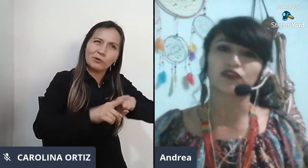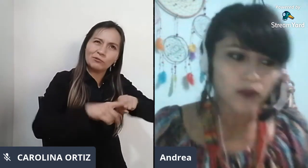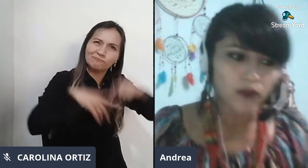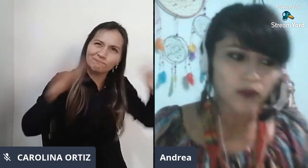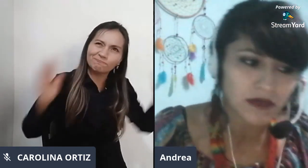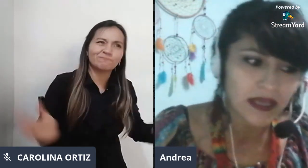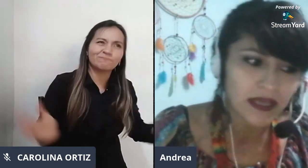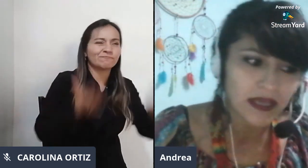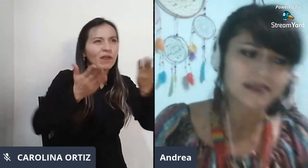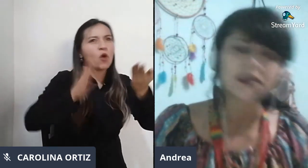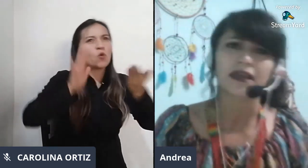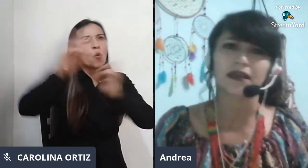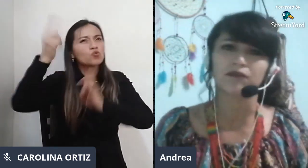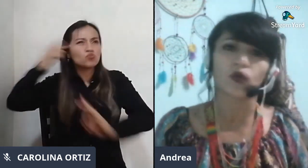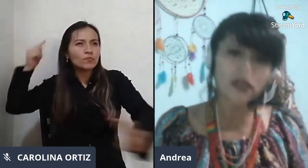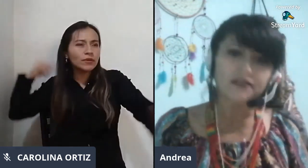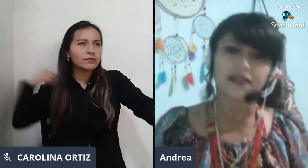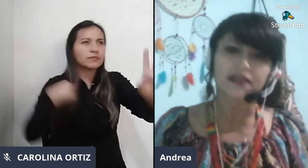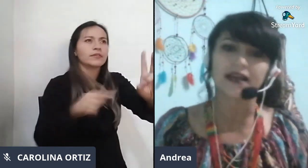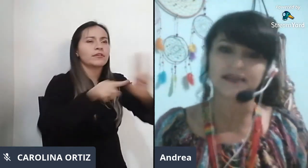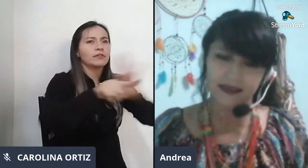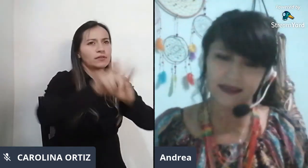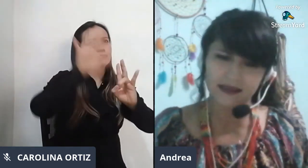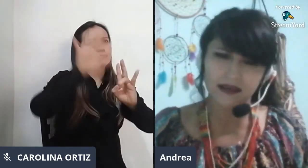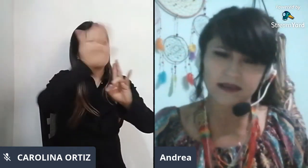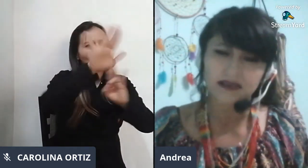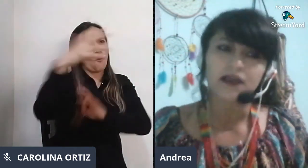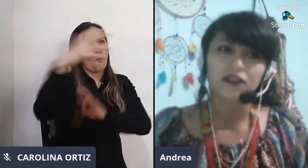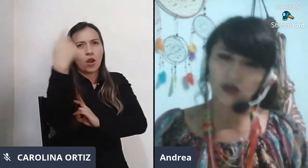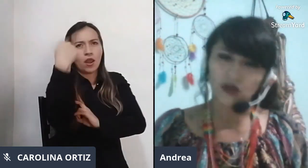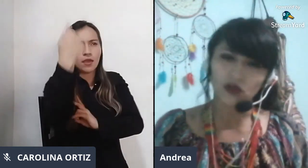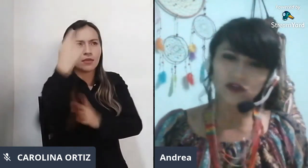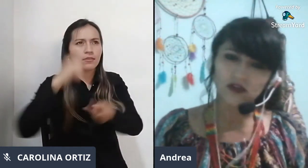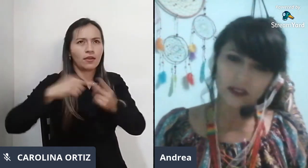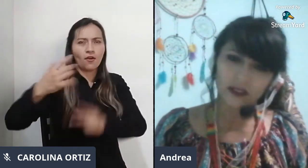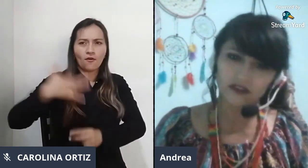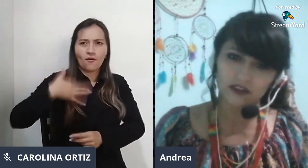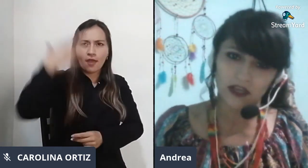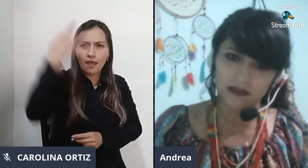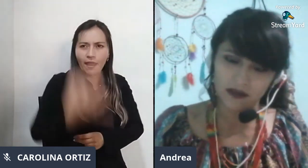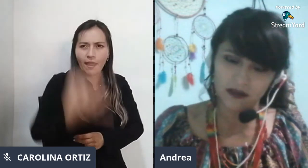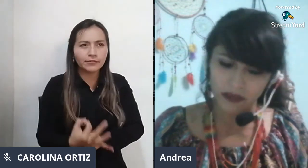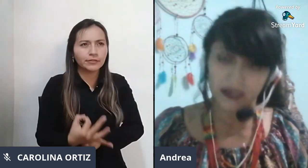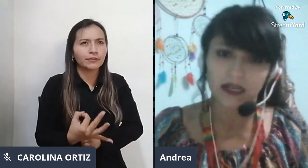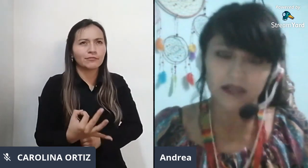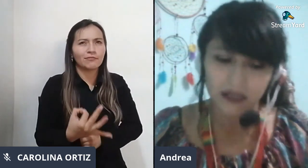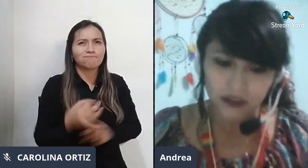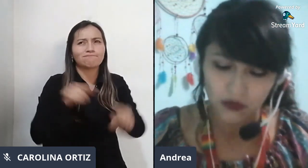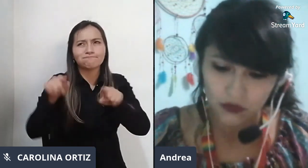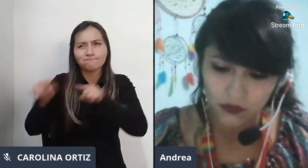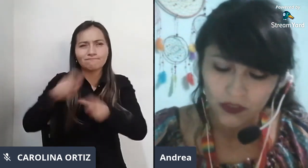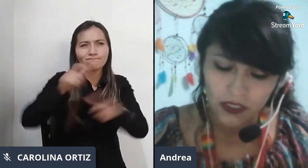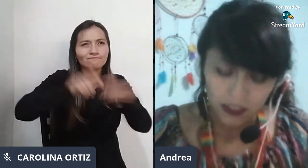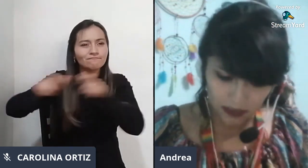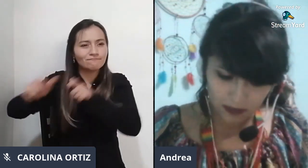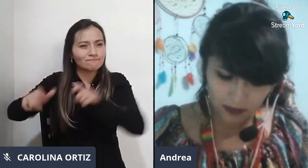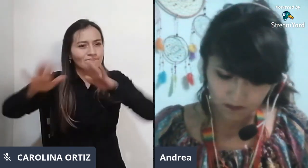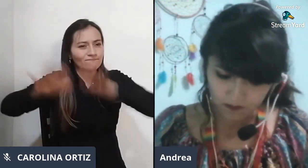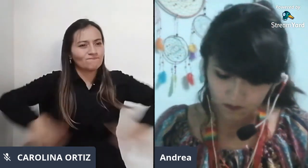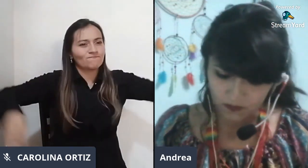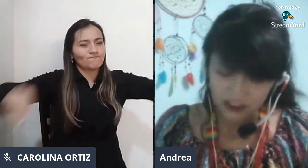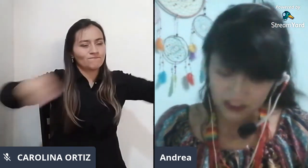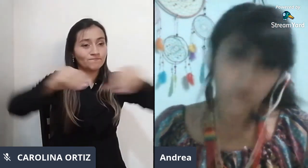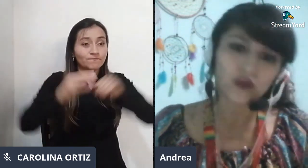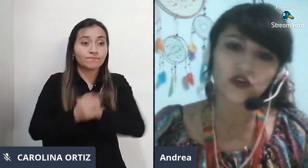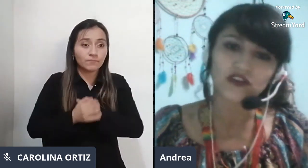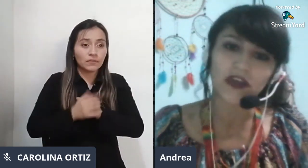subjetividades políticas, éticas, de todos los sujetos sociales que convergen en el territorio. Llevo 12